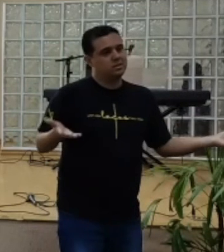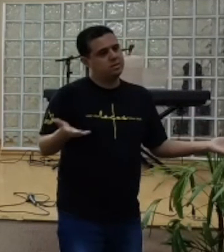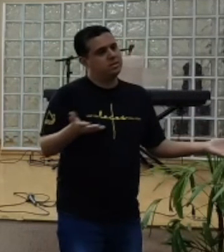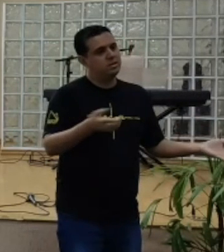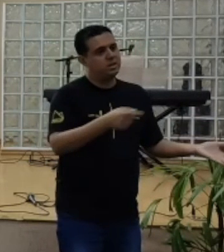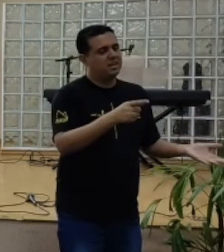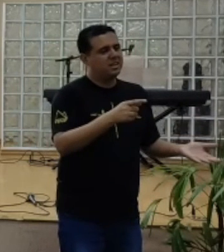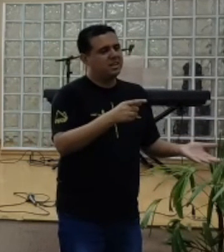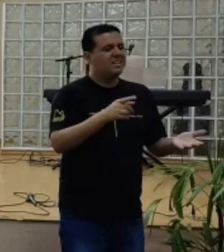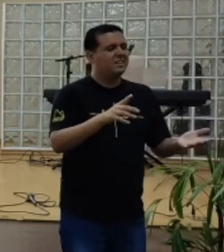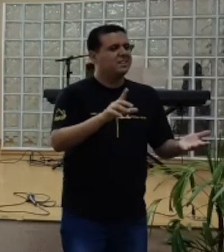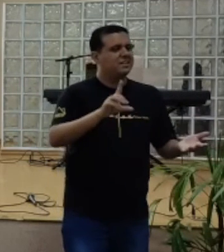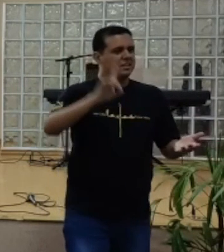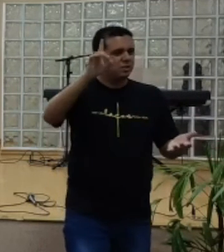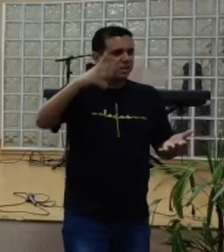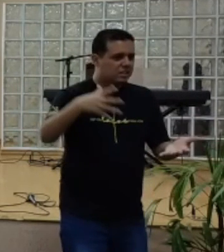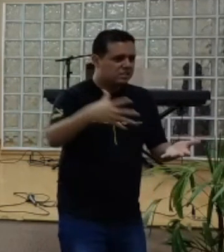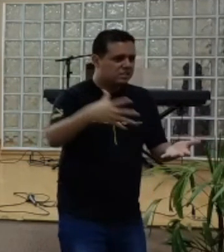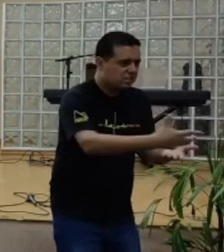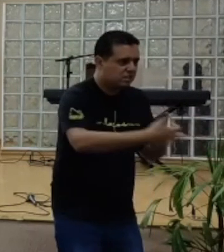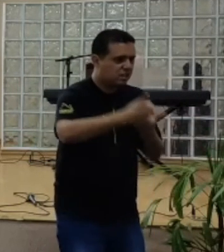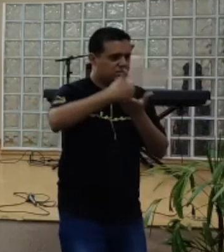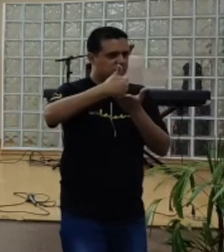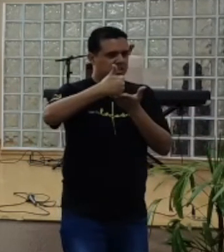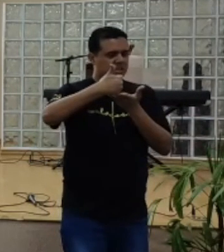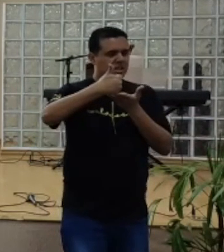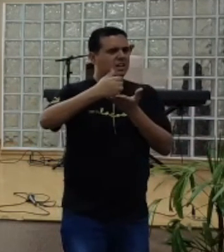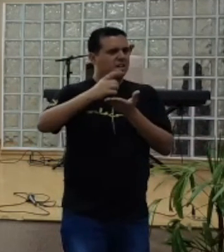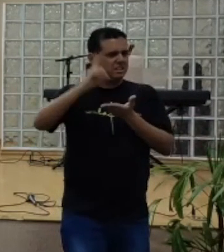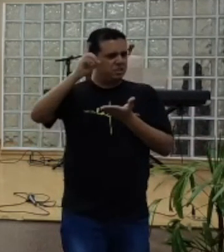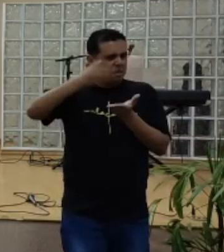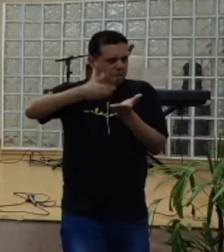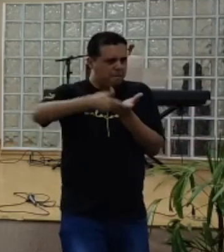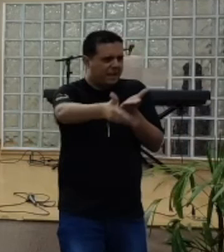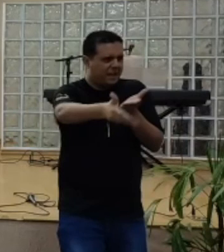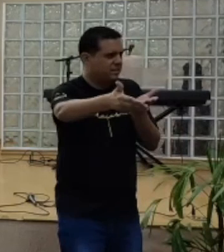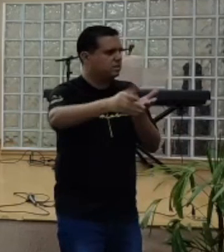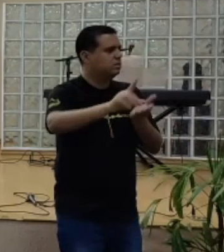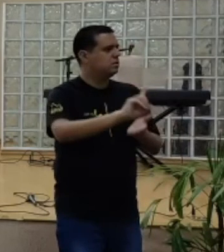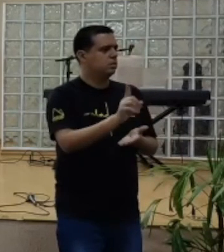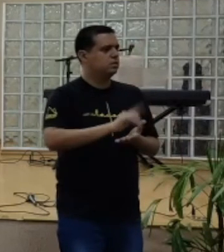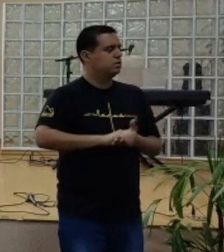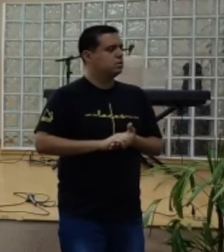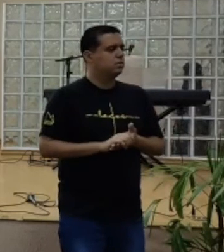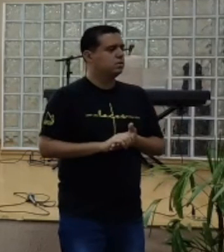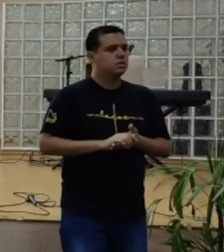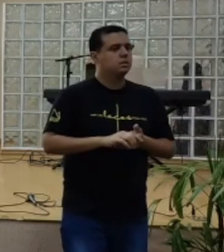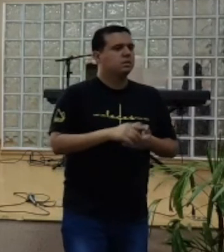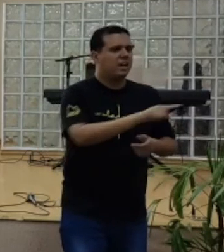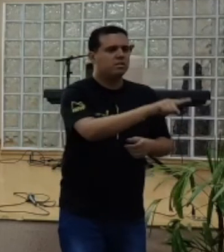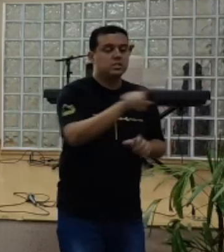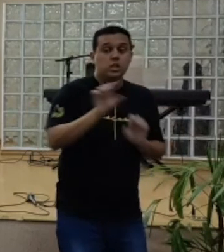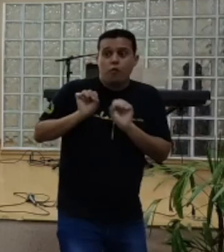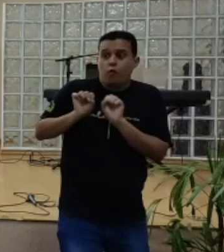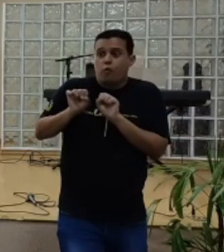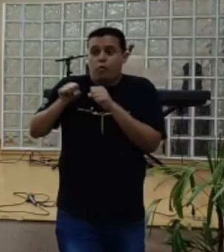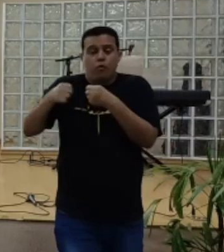obra não é do homem, não é feita pela força das suas mãos, não é cumprindo uma série de